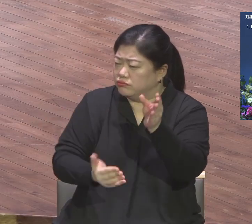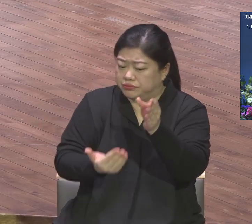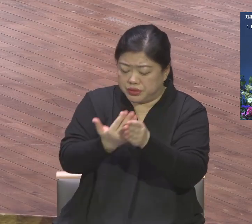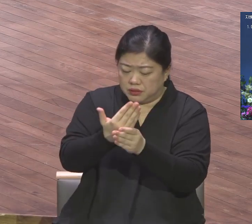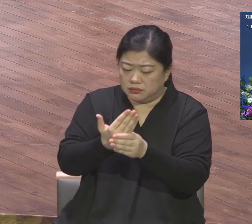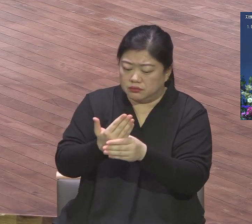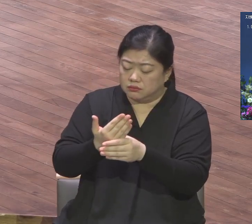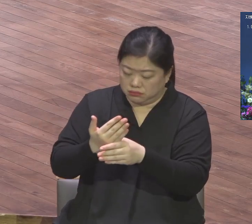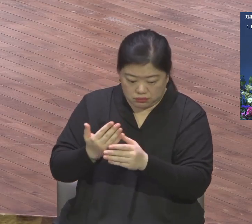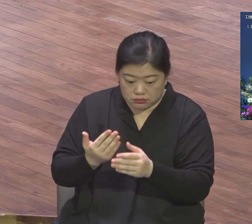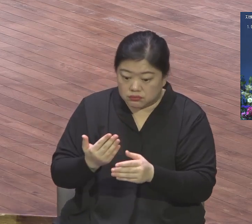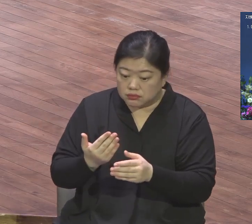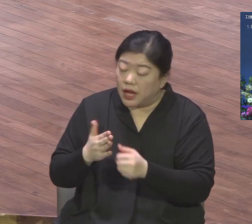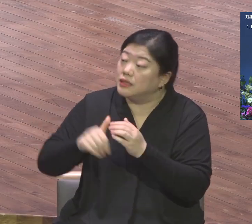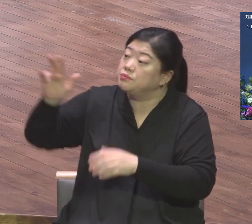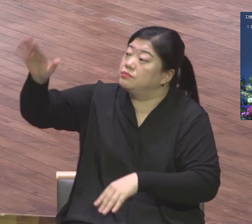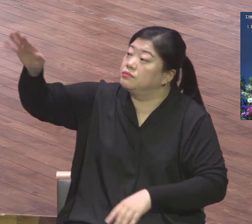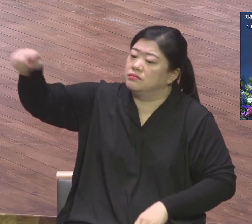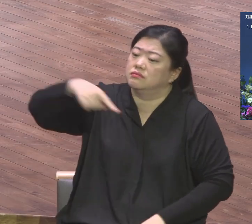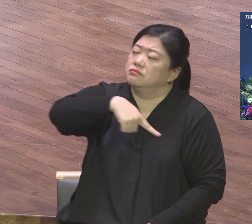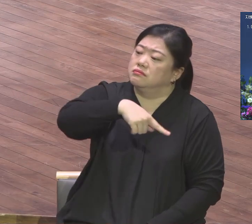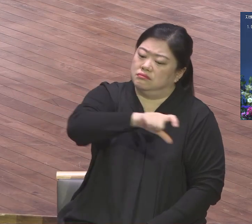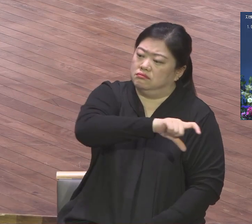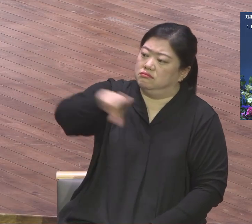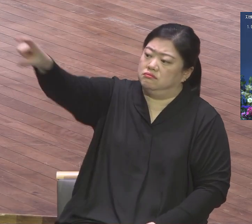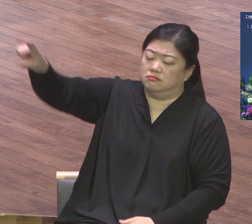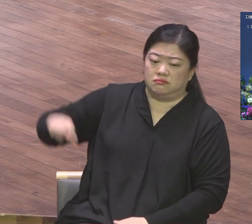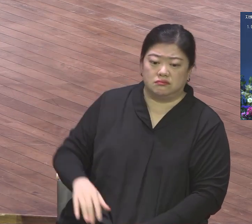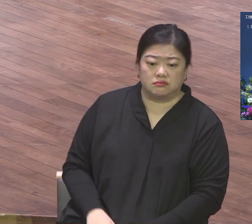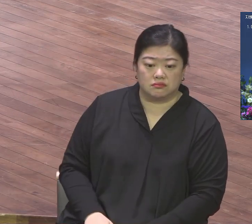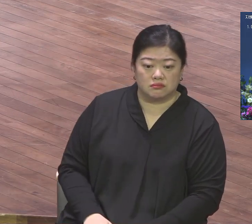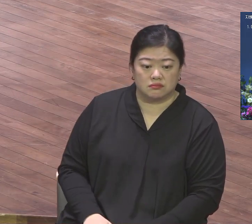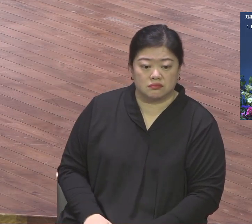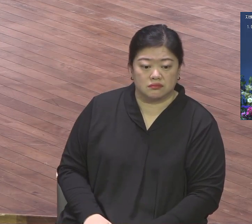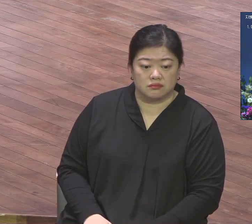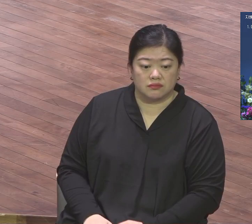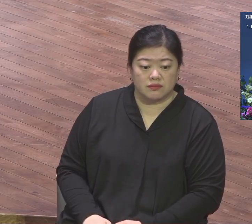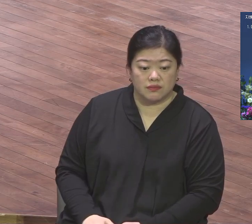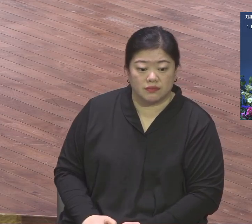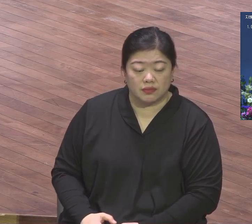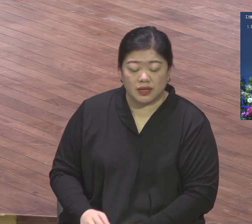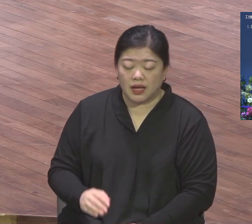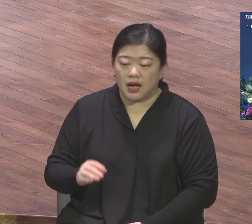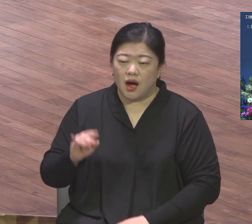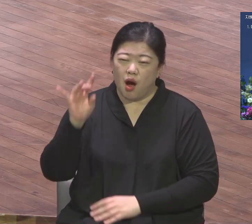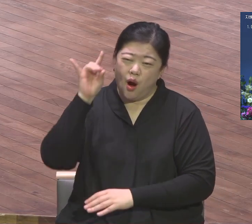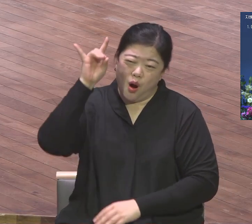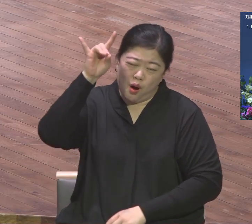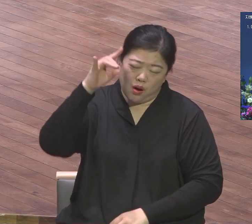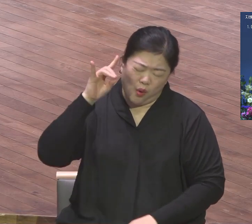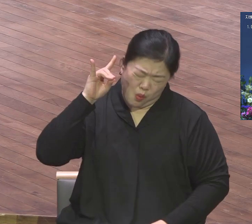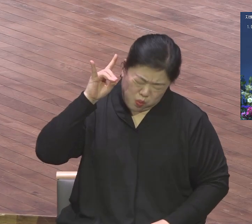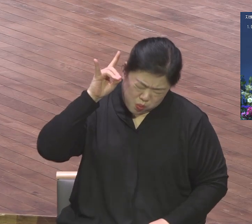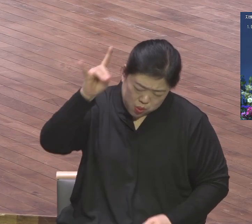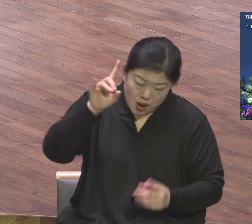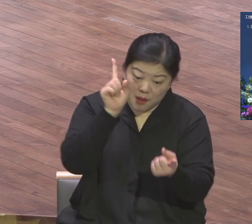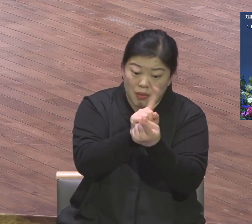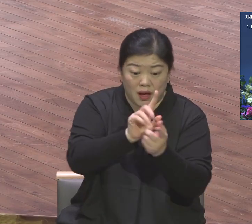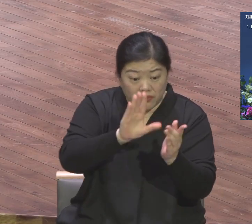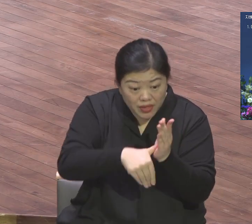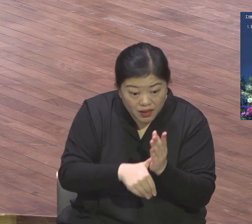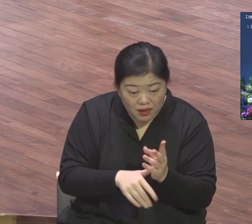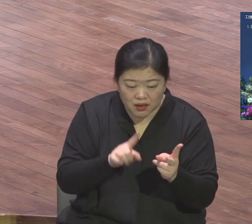골리앗입니까? 홍해입니까? 여리고성입니까? 난공불락에 도저히 감당 못할 문제